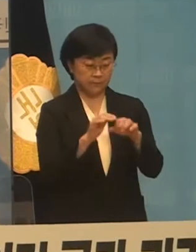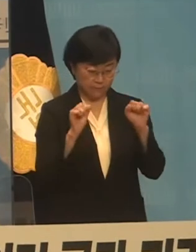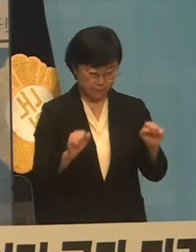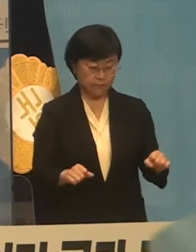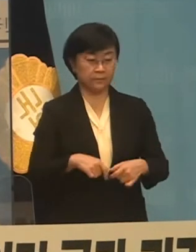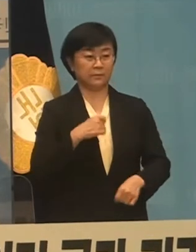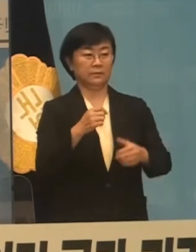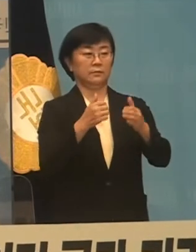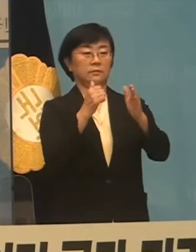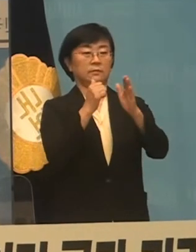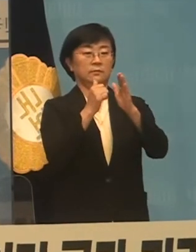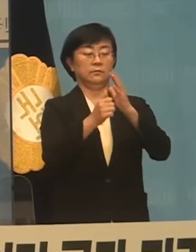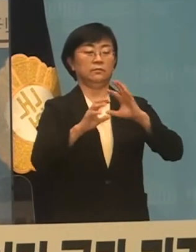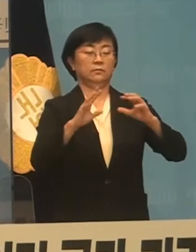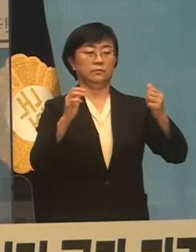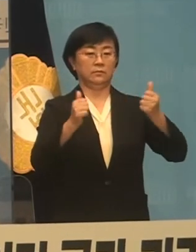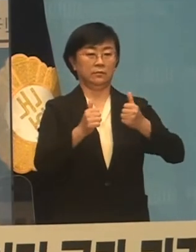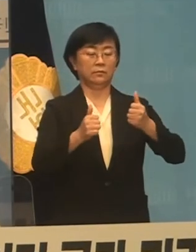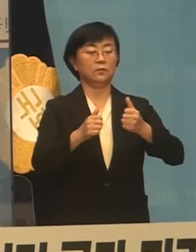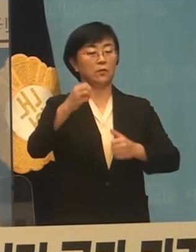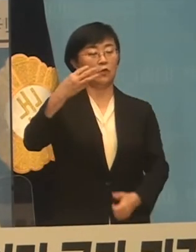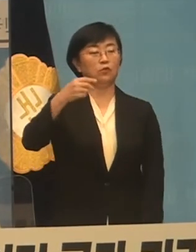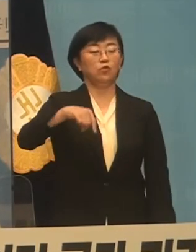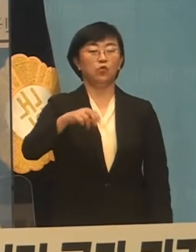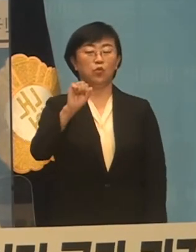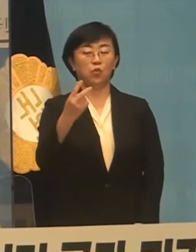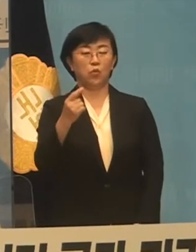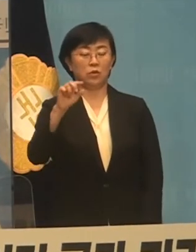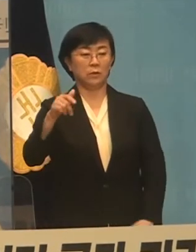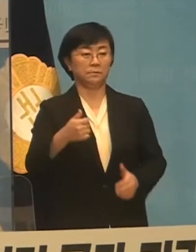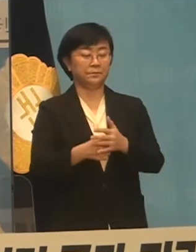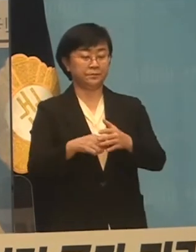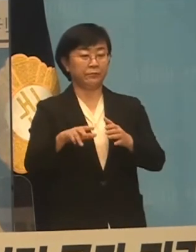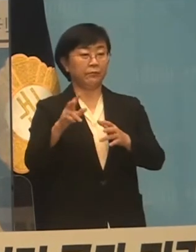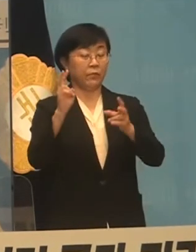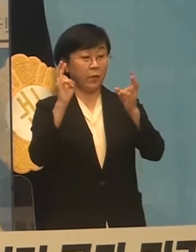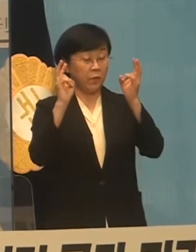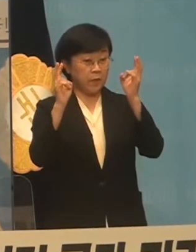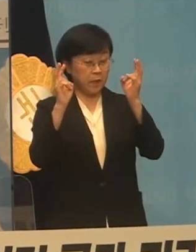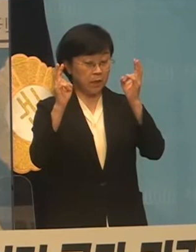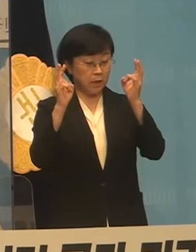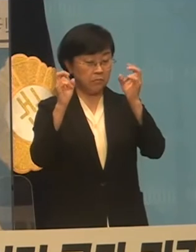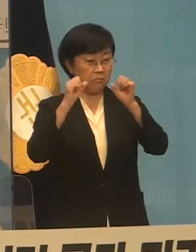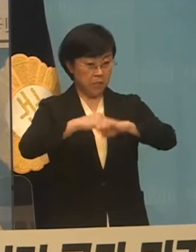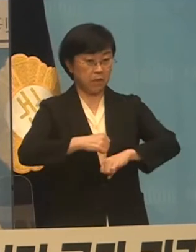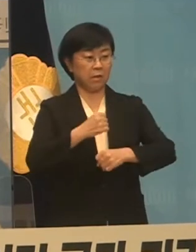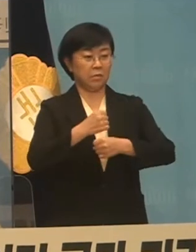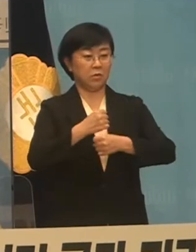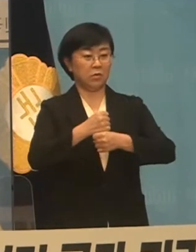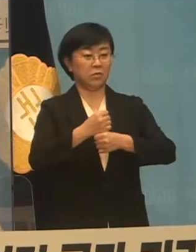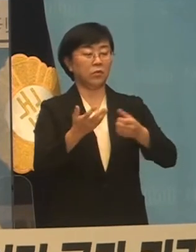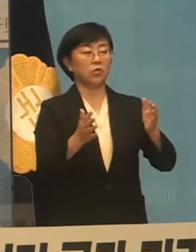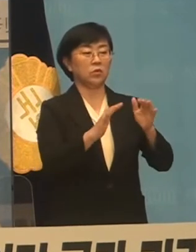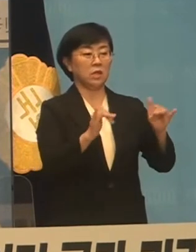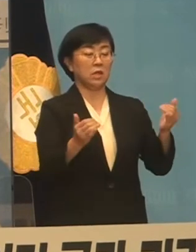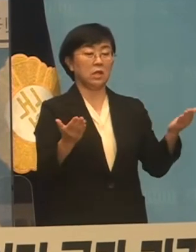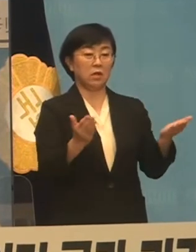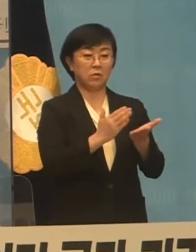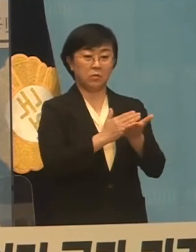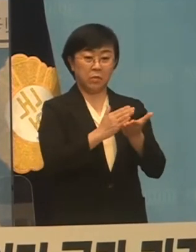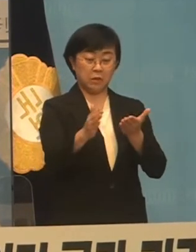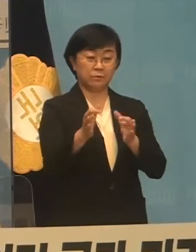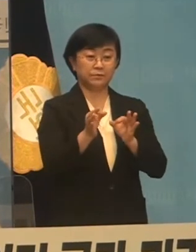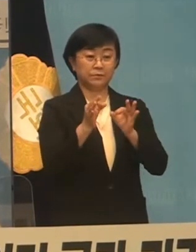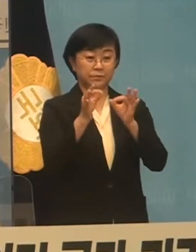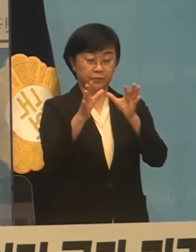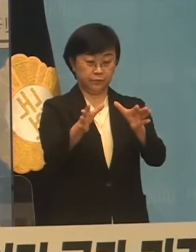안녕하세요. 정의당 국회의원 김보정입니다. 멀쩡한 기업을 하루아침에 거덜내고 노동자를 일터에서 내쫓는